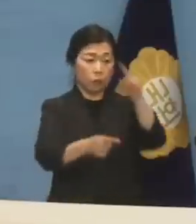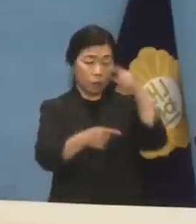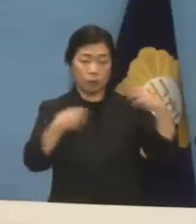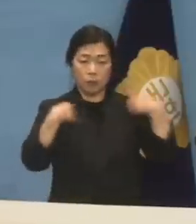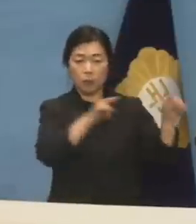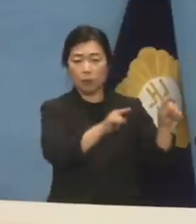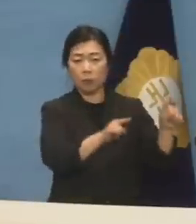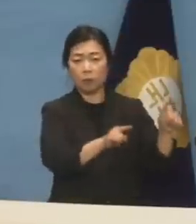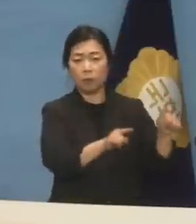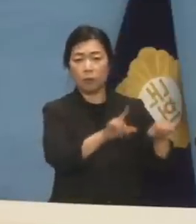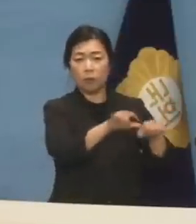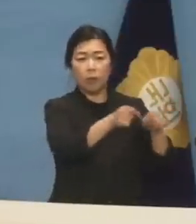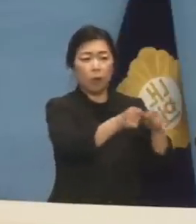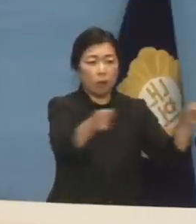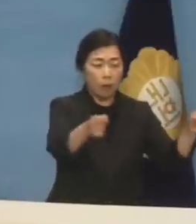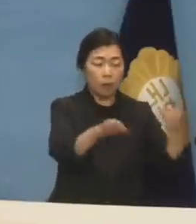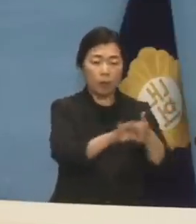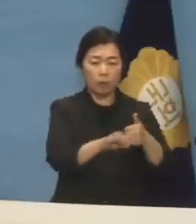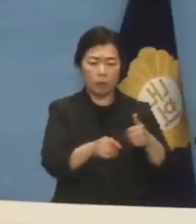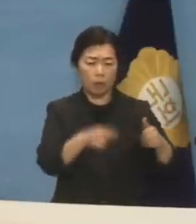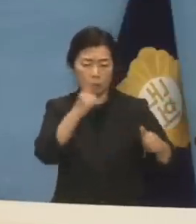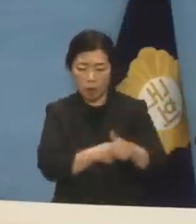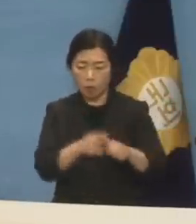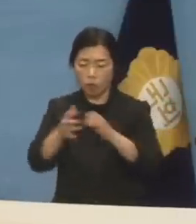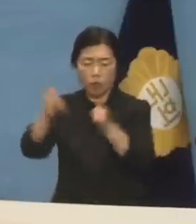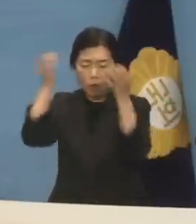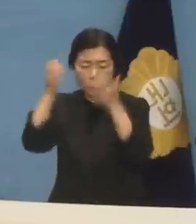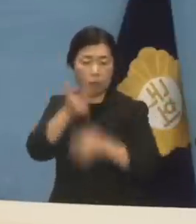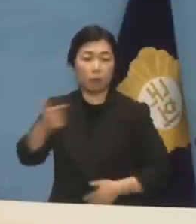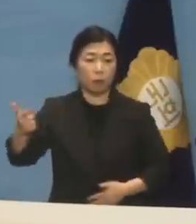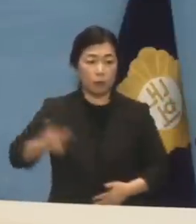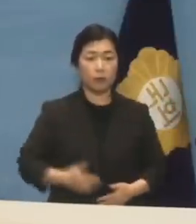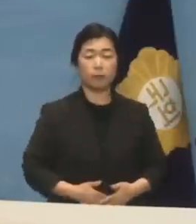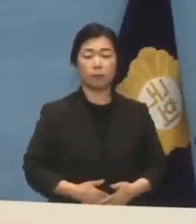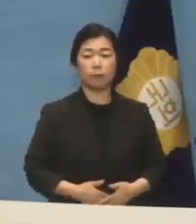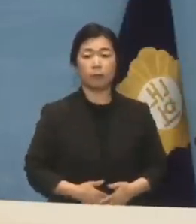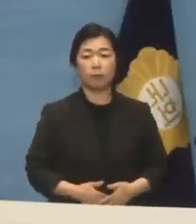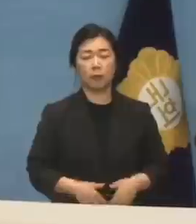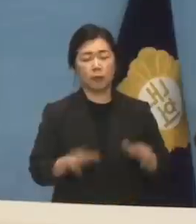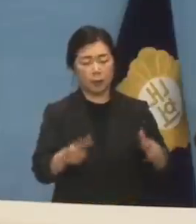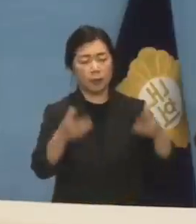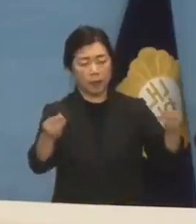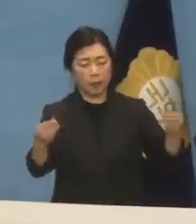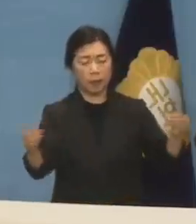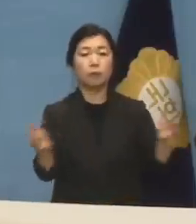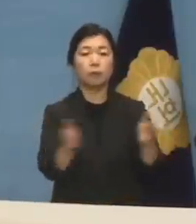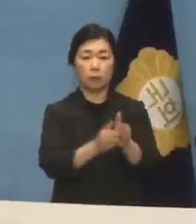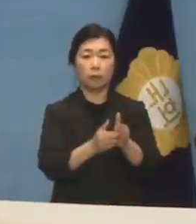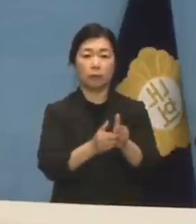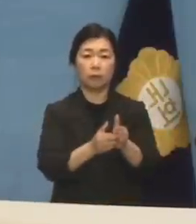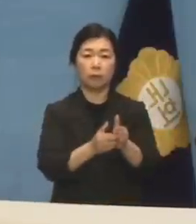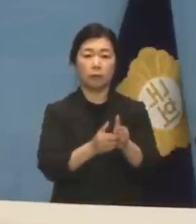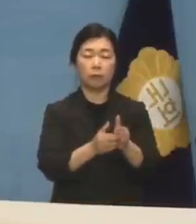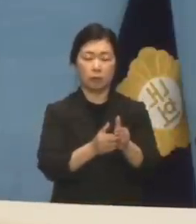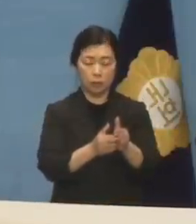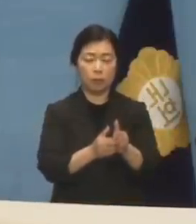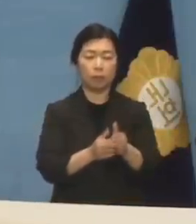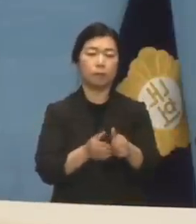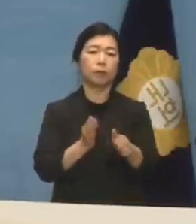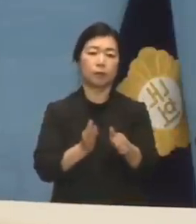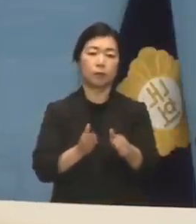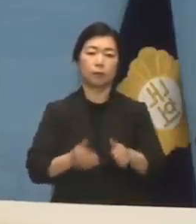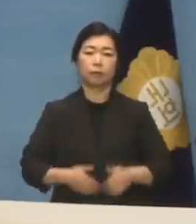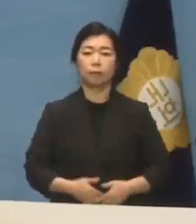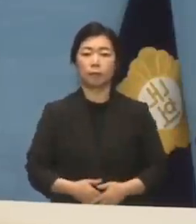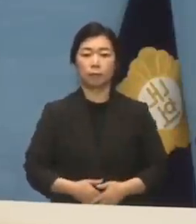정권은 존재하는 시간이 길어질수록 국민의 고통은 더욱 깊어질 뿐입니다. 여기서 종식시키게